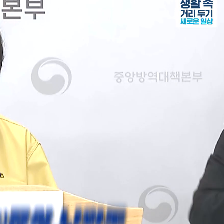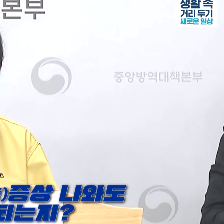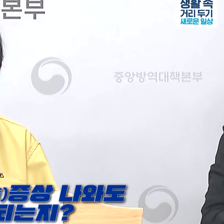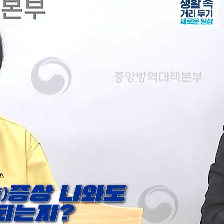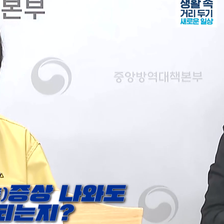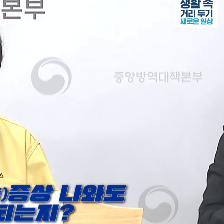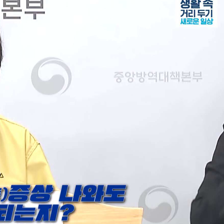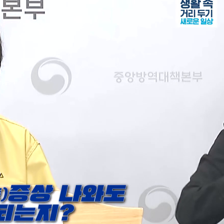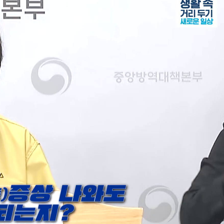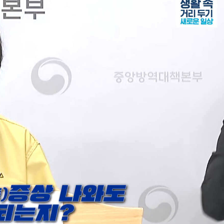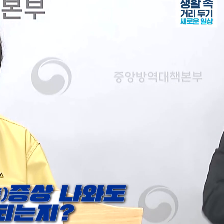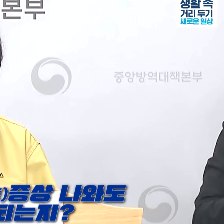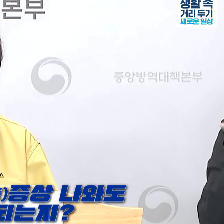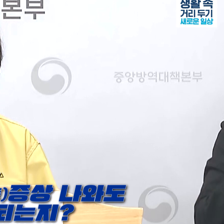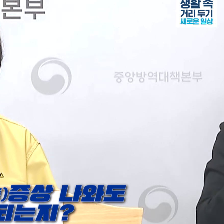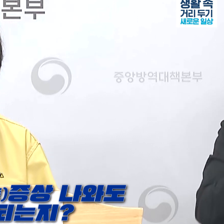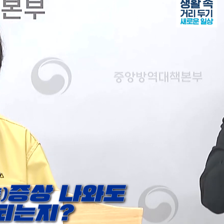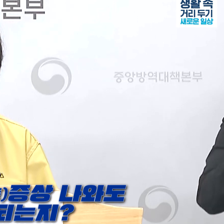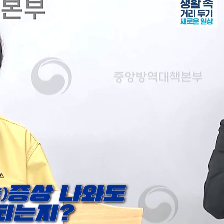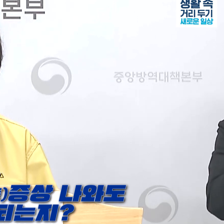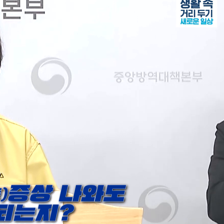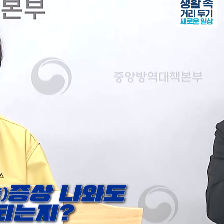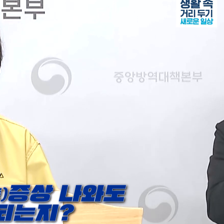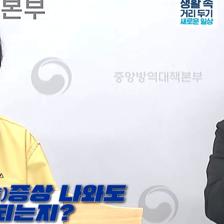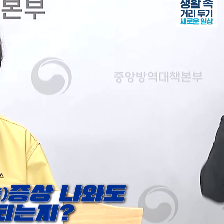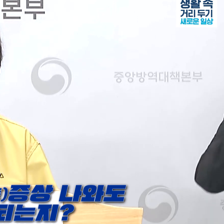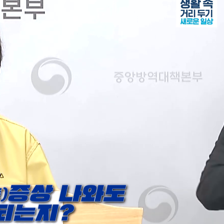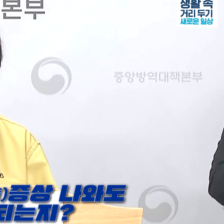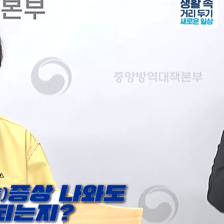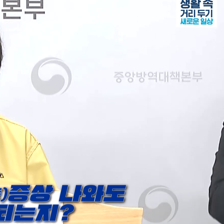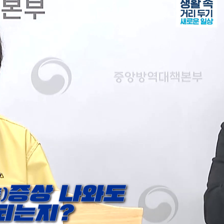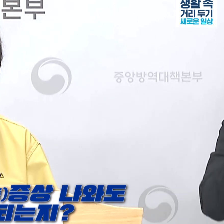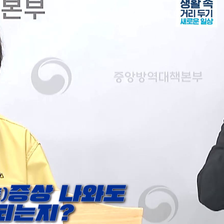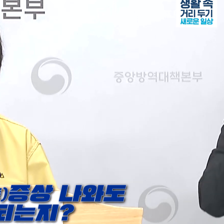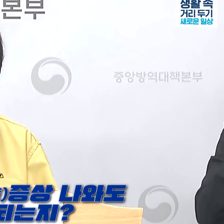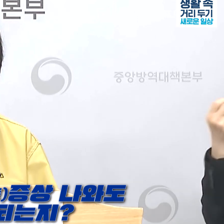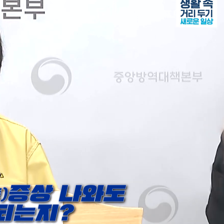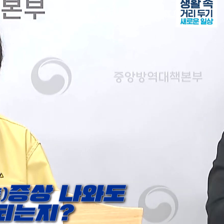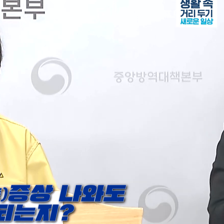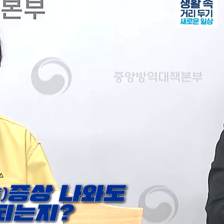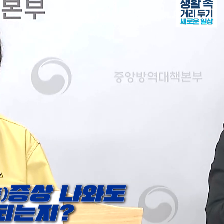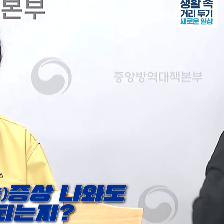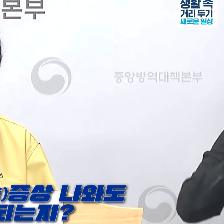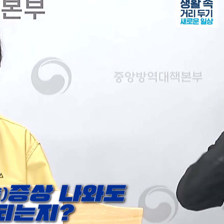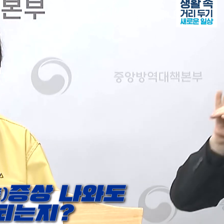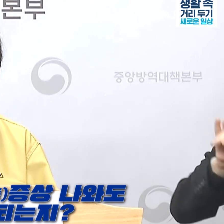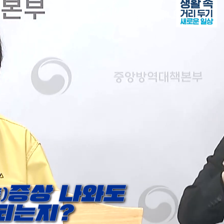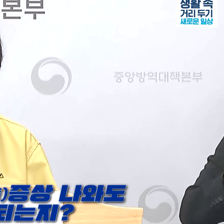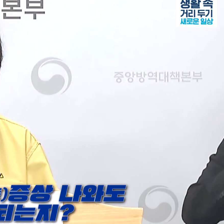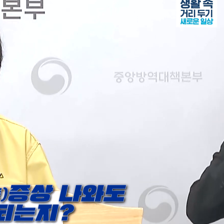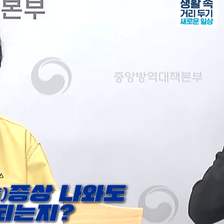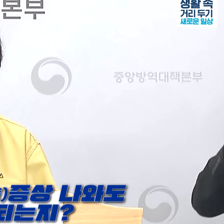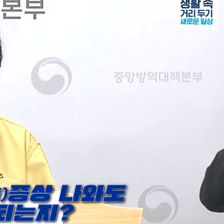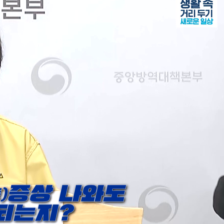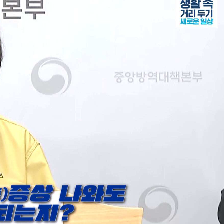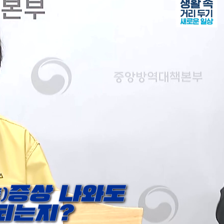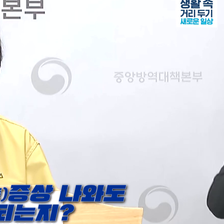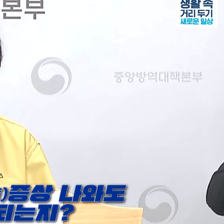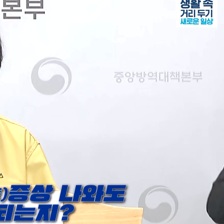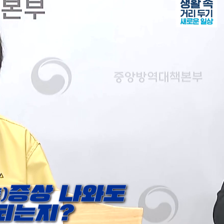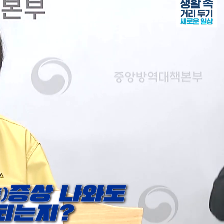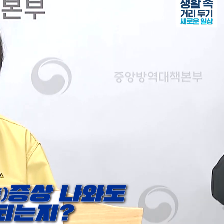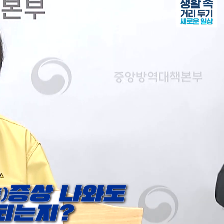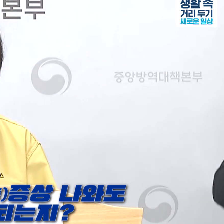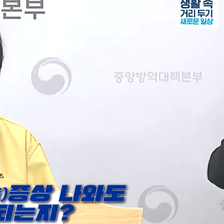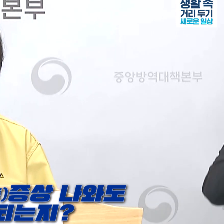또 재양성자 관련해서 또 44.7%가 기침, 인후통 등의 증상이 있었다고 자료에 나오는데